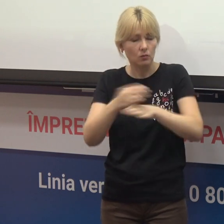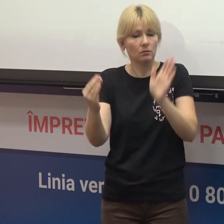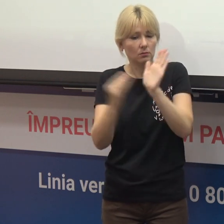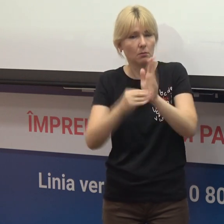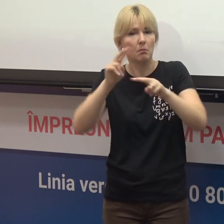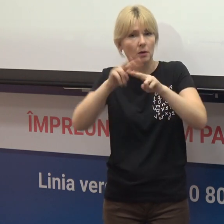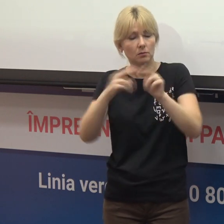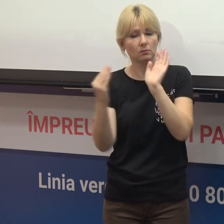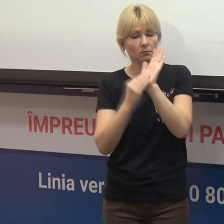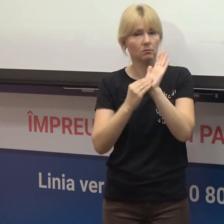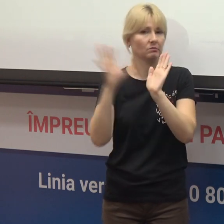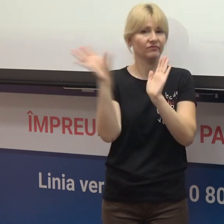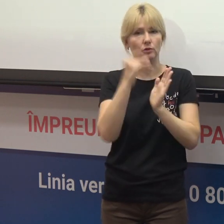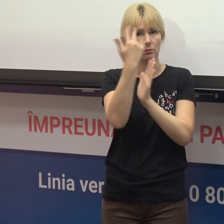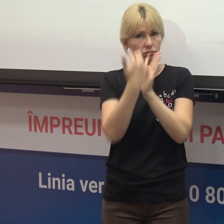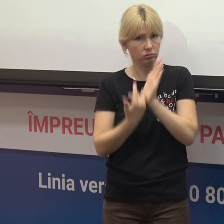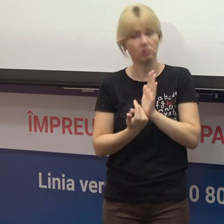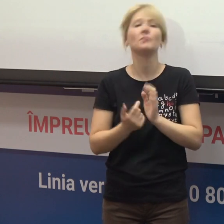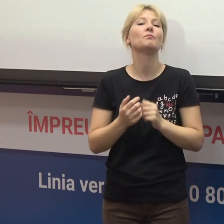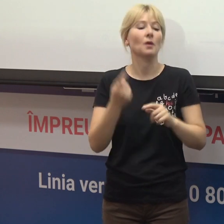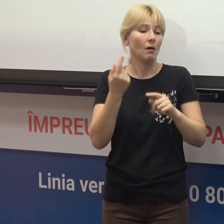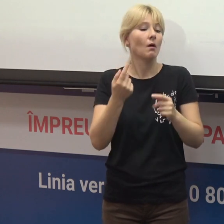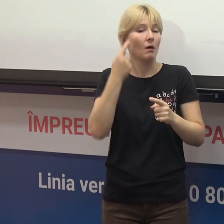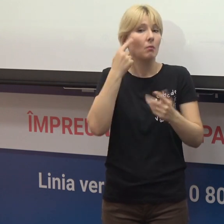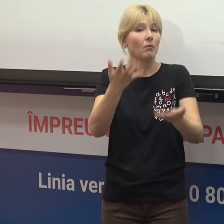și pentru aceste